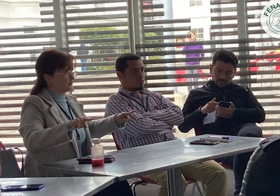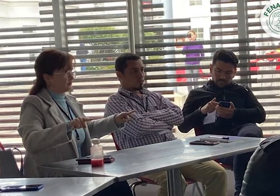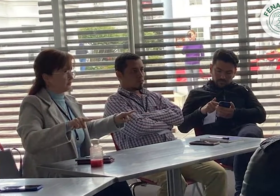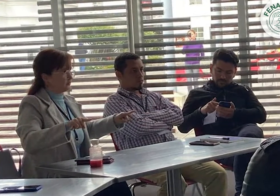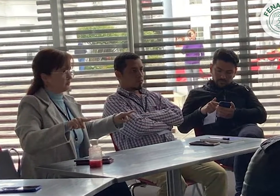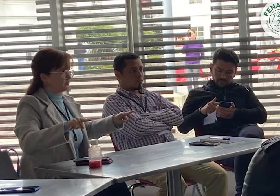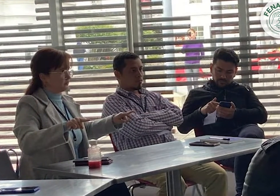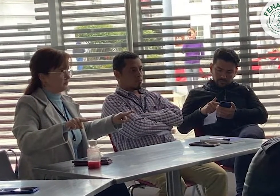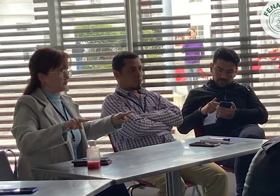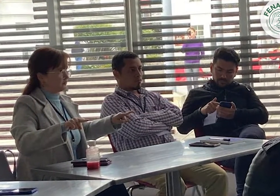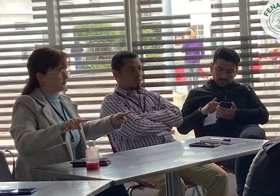Gracias.